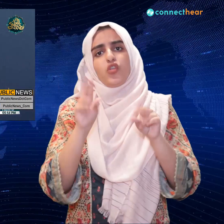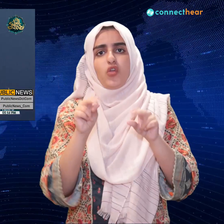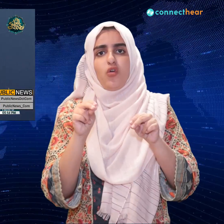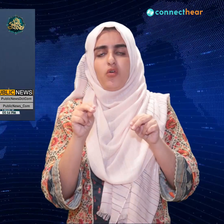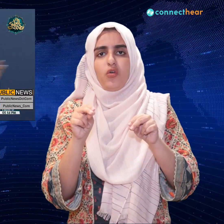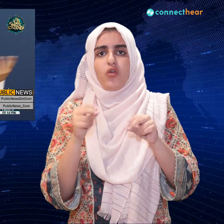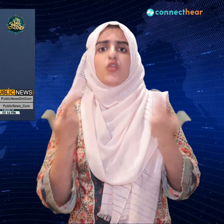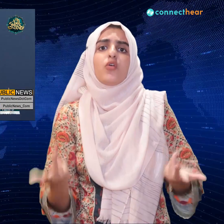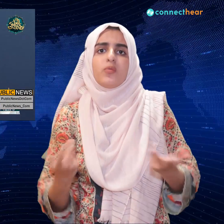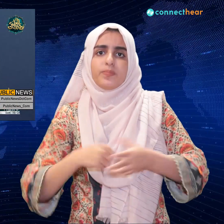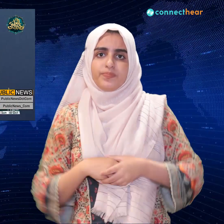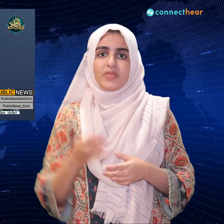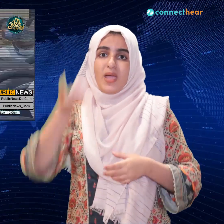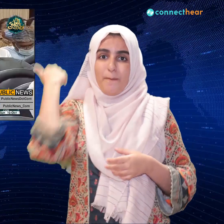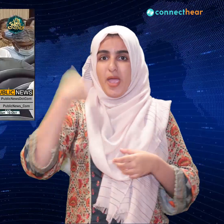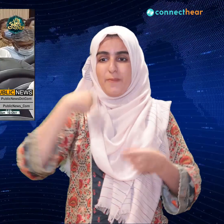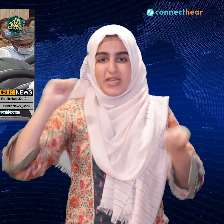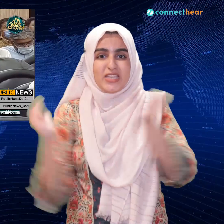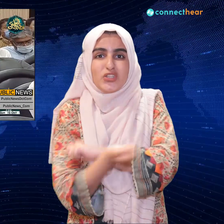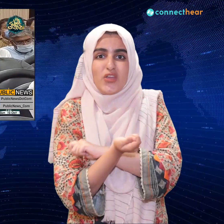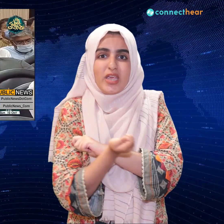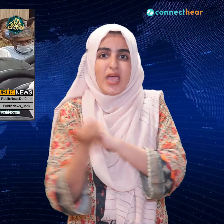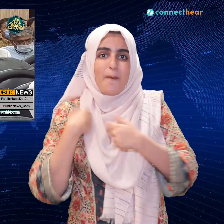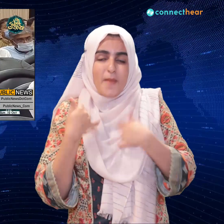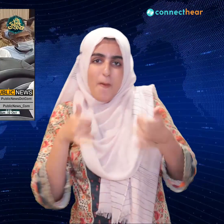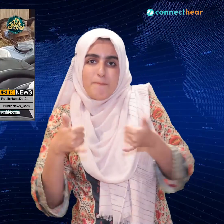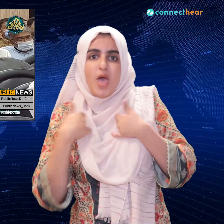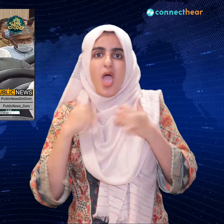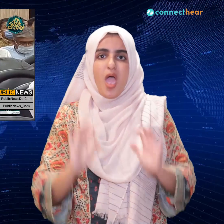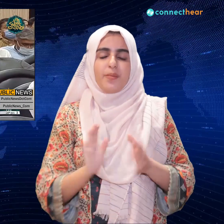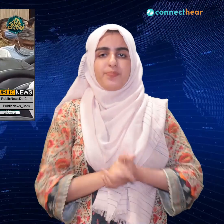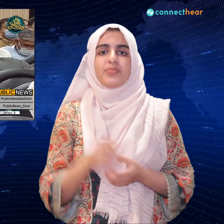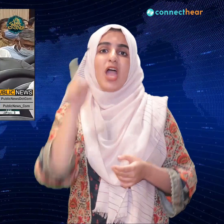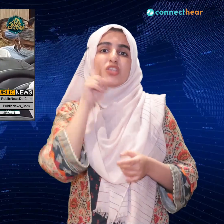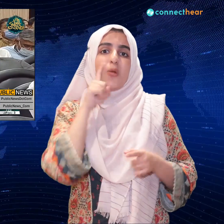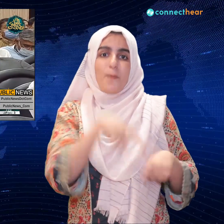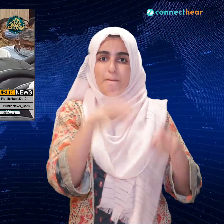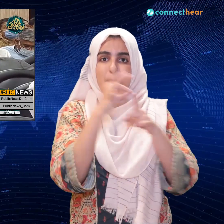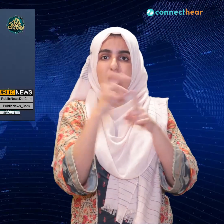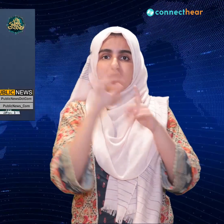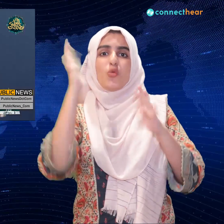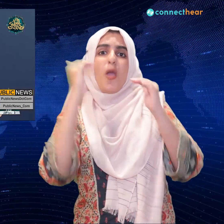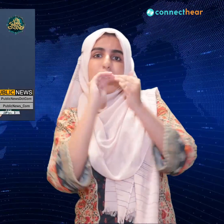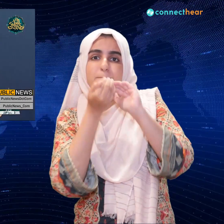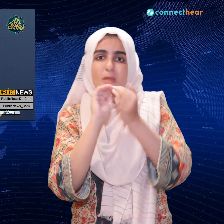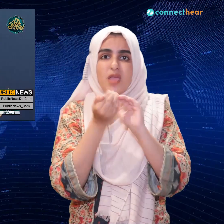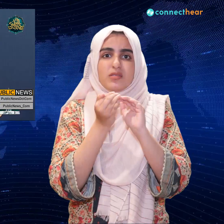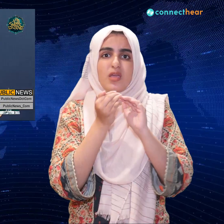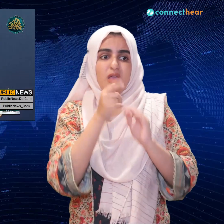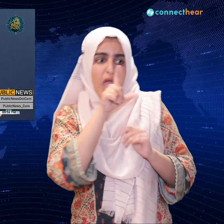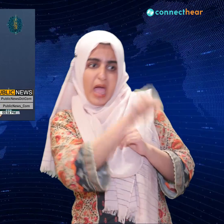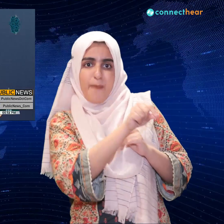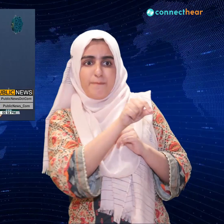تھا اپنے امپائر ہوتے تھے، تو جب پاکستان میں ہم کئی دفعہ میچ جیتے تھے وہ کہتے تھے آپ کے امپائر ہیں.